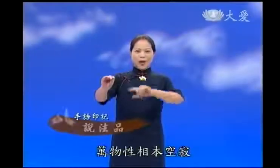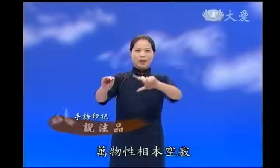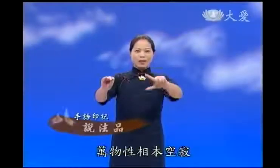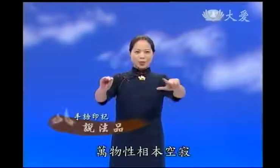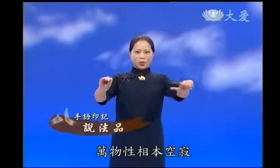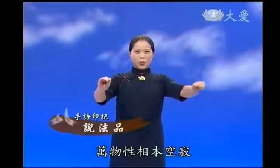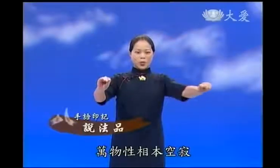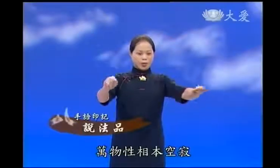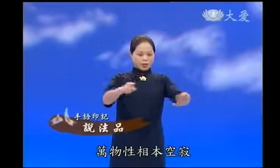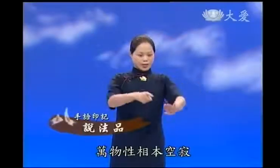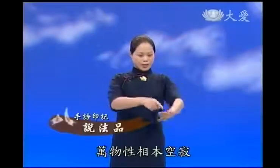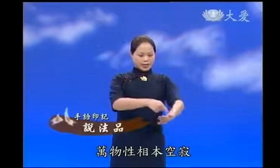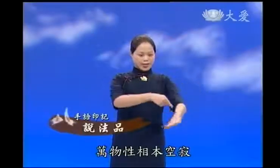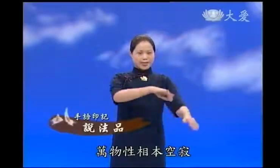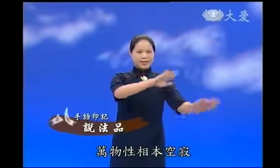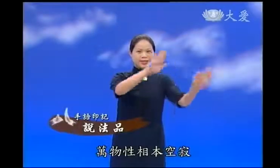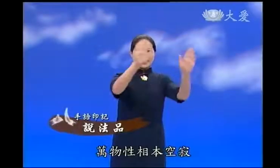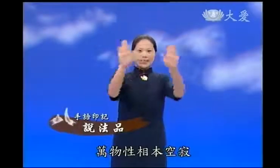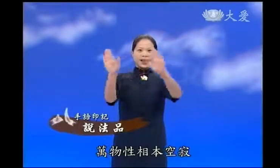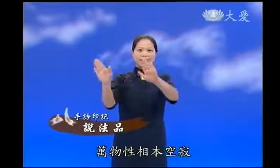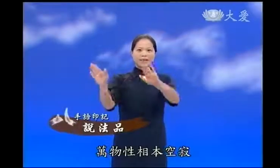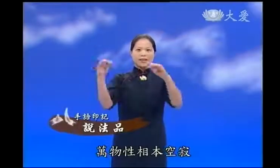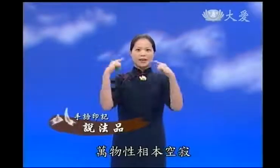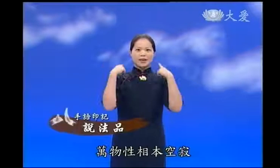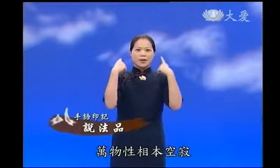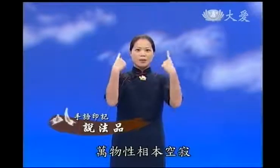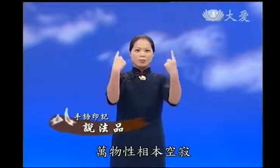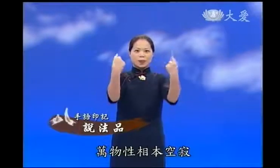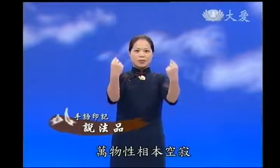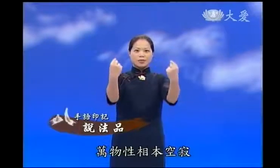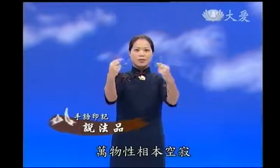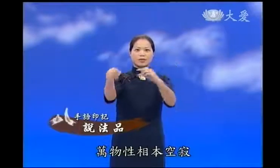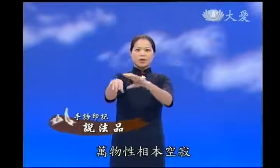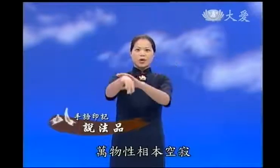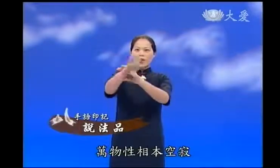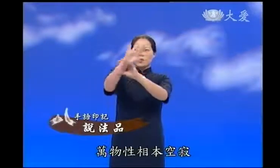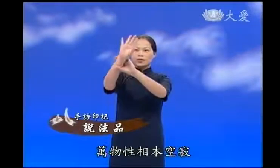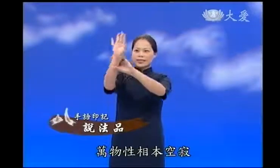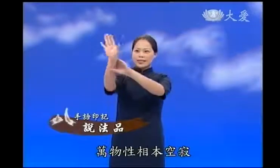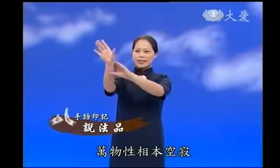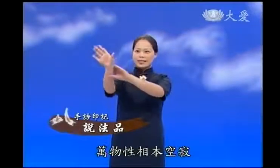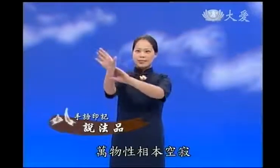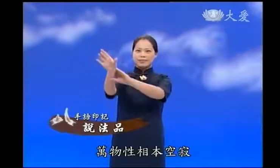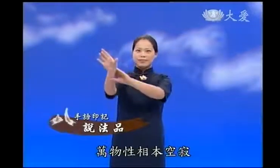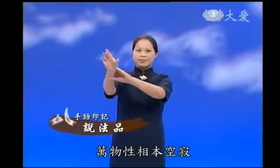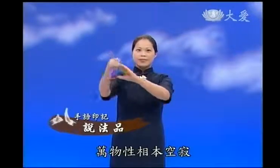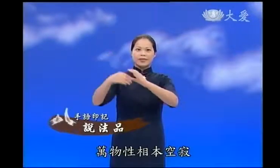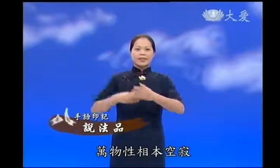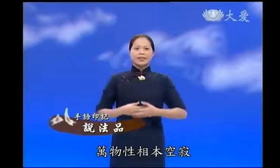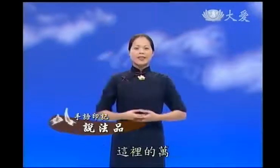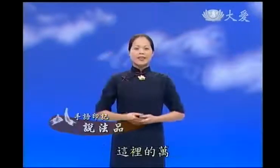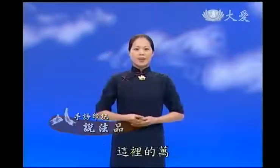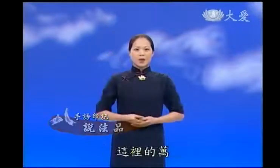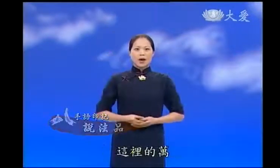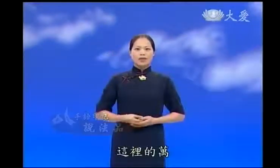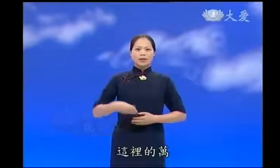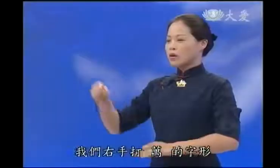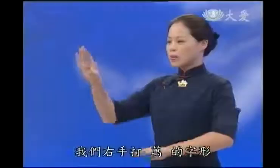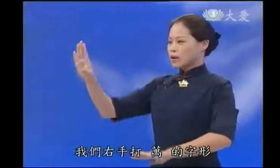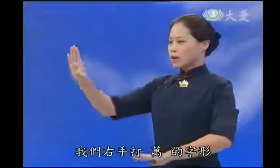万物性相本空寂，这里的万呢，我们右